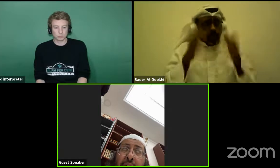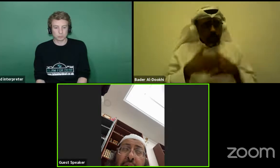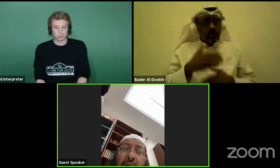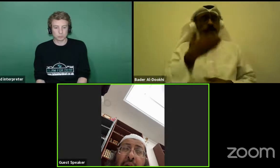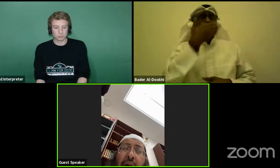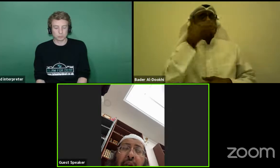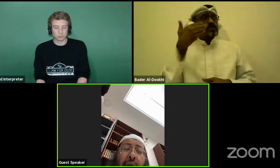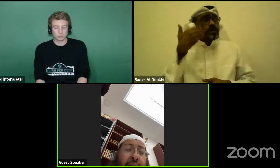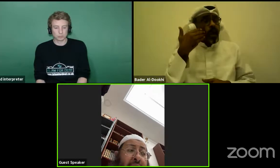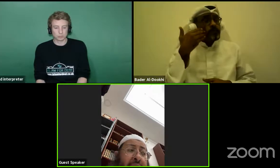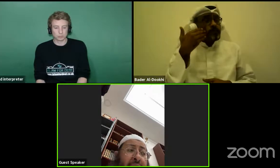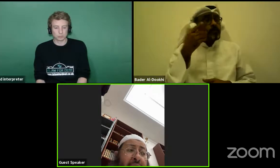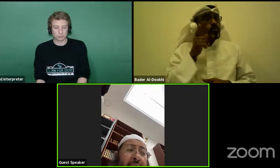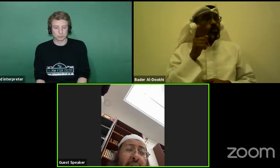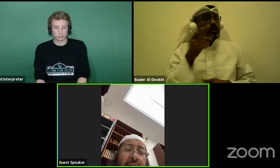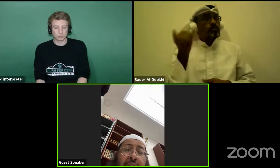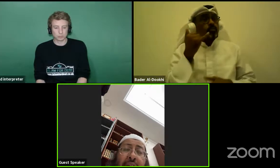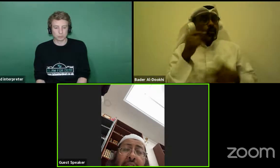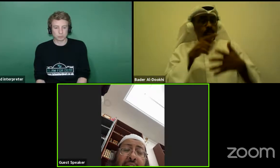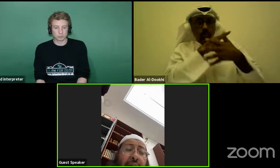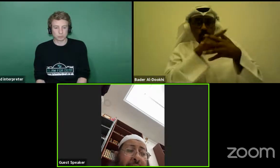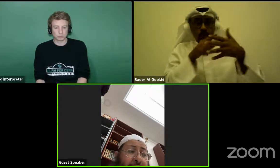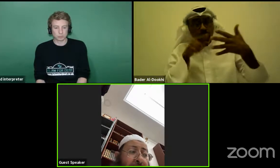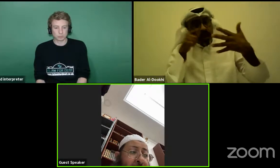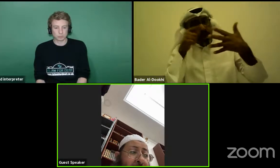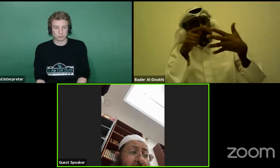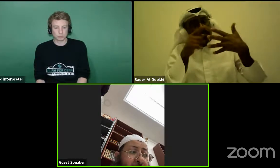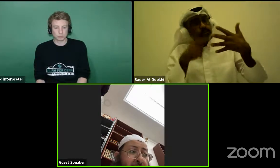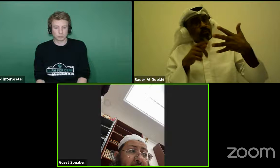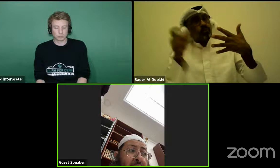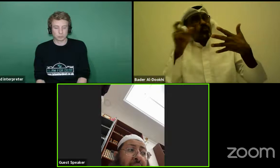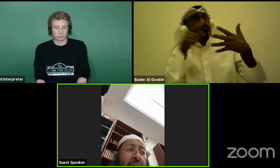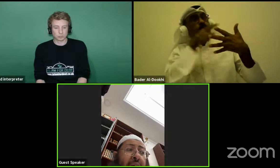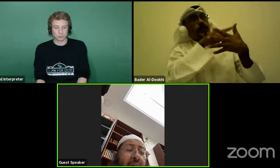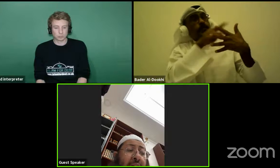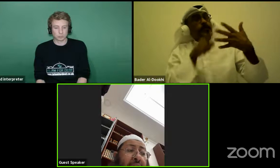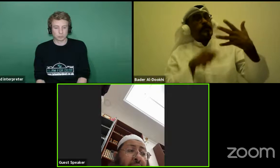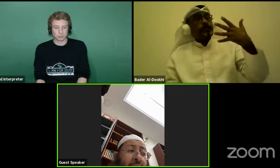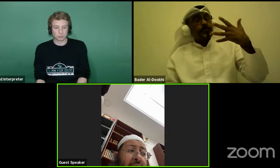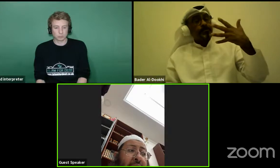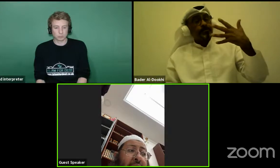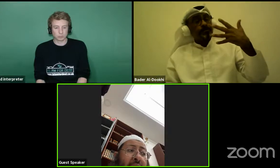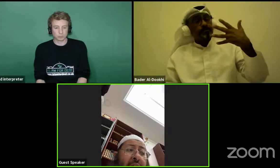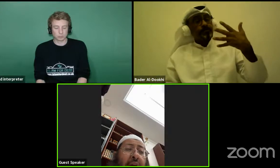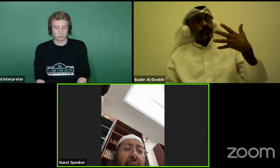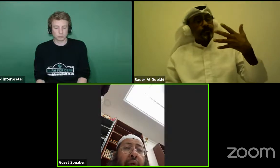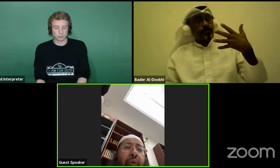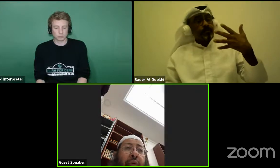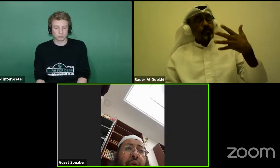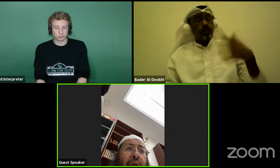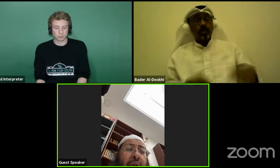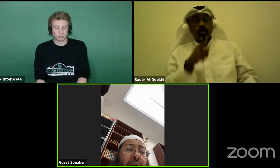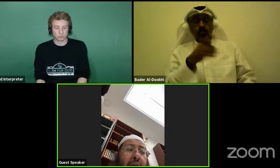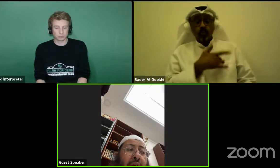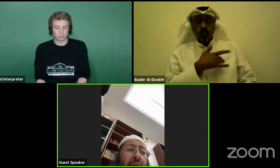هو أحد أركان الإسلام. يا أيها الذين